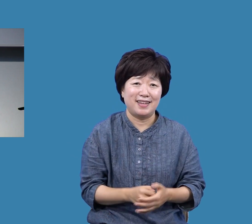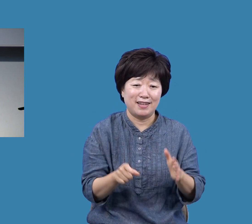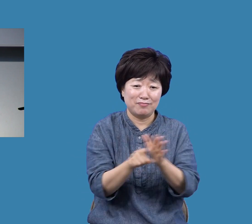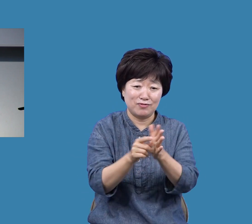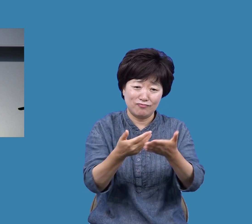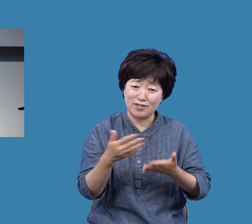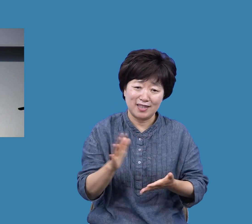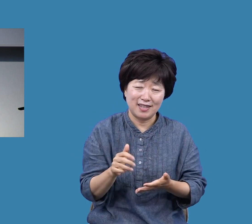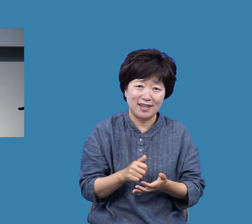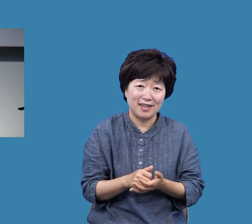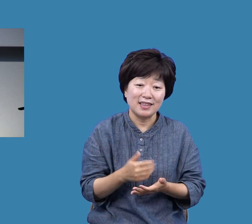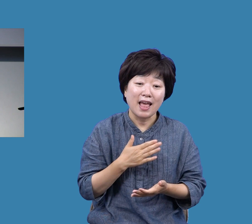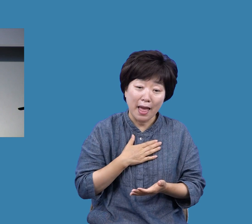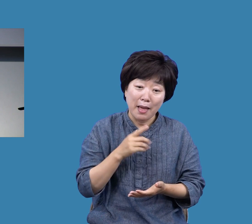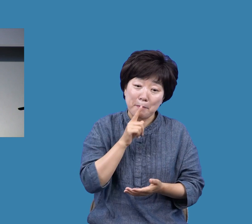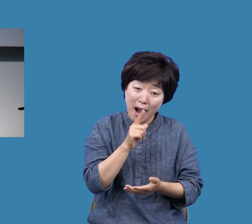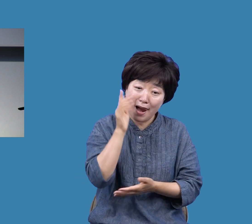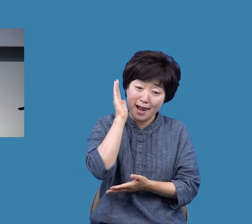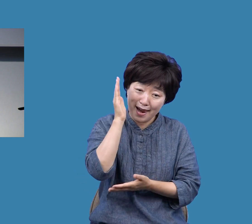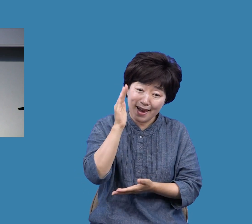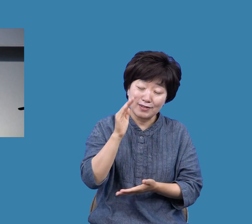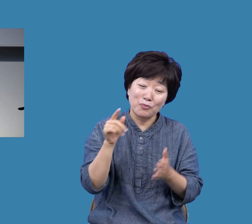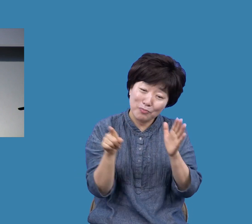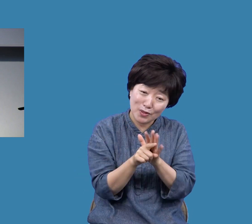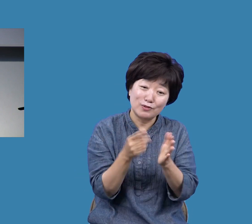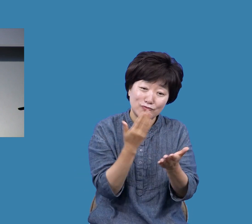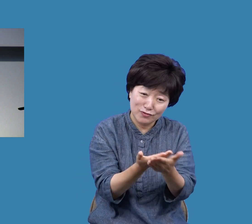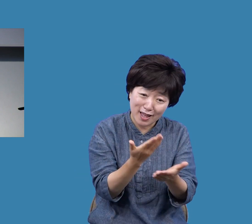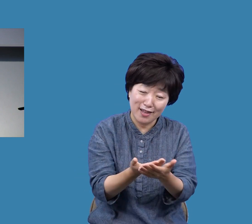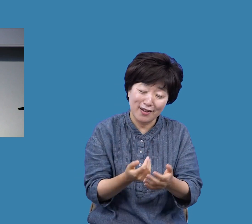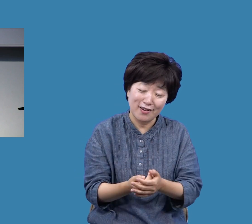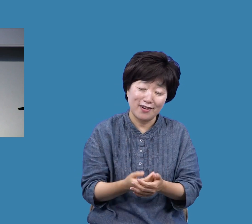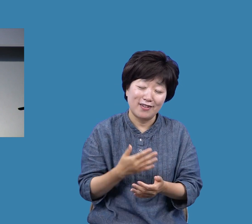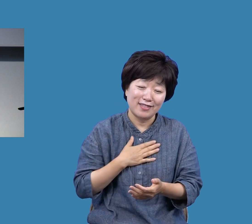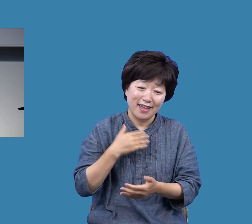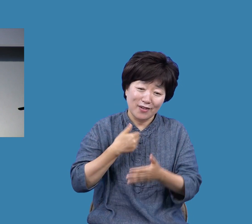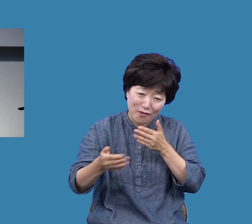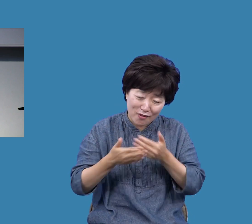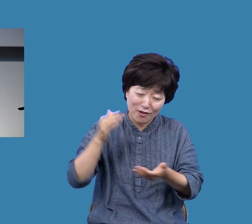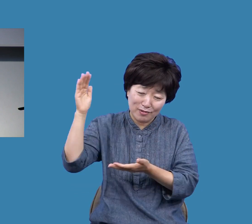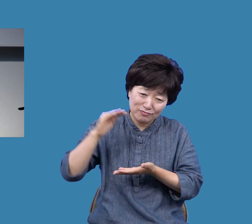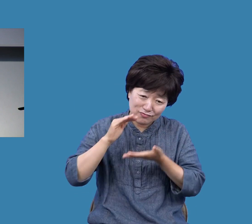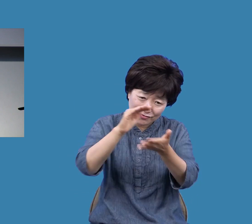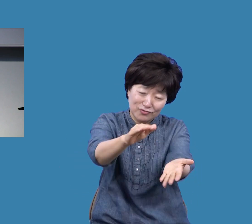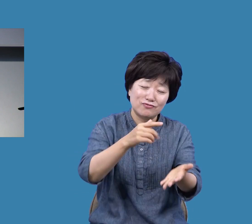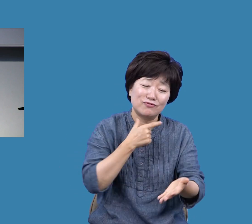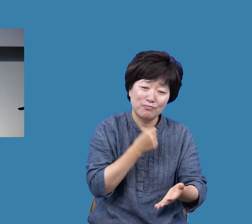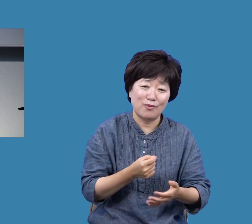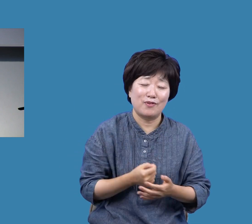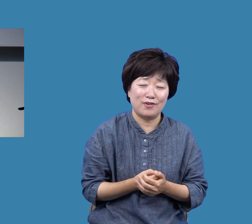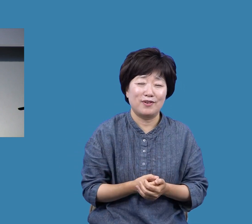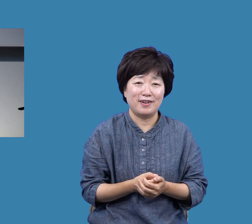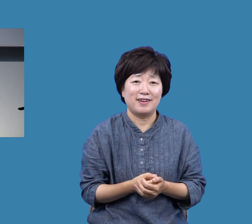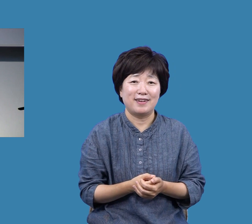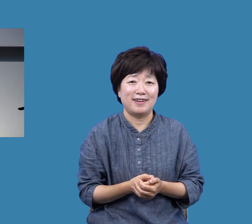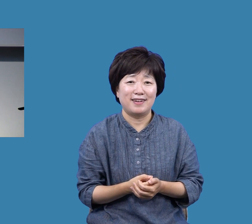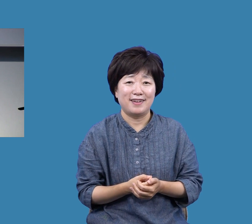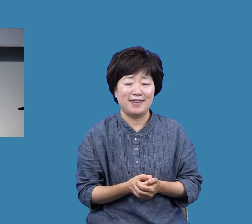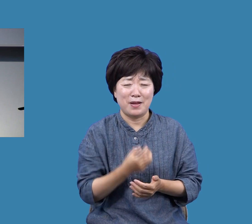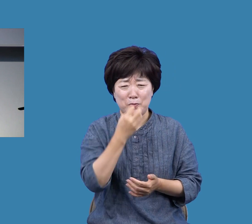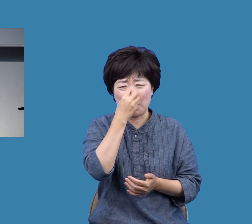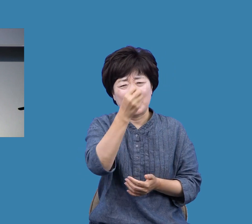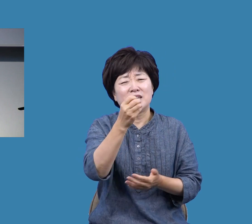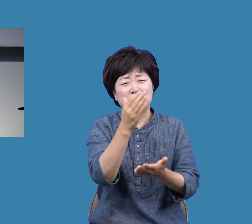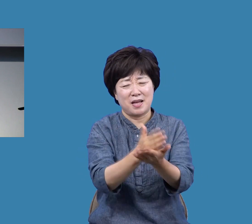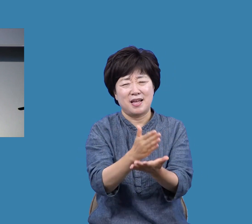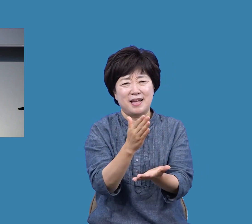그럼 제가 얘기하면 믿어주세요. 좀 주고 싶어요. 쓸데없이 교만 부리지